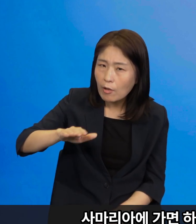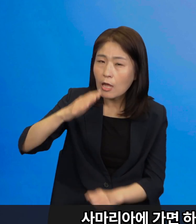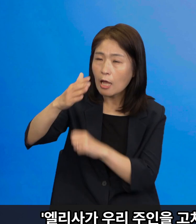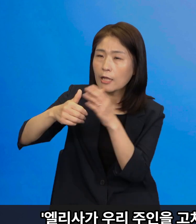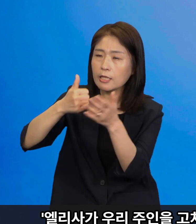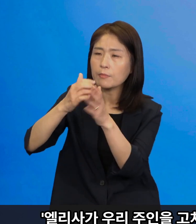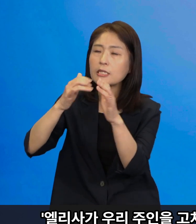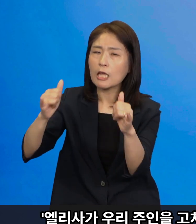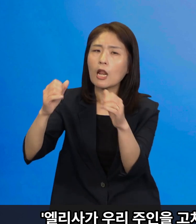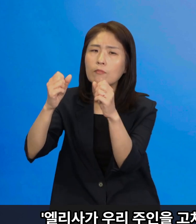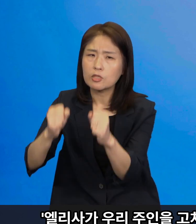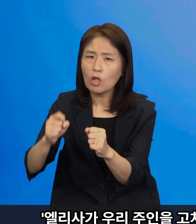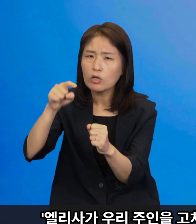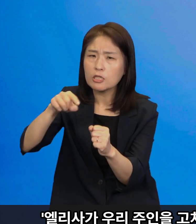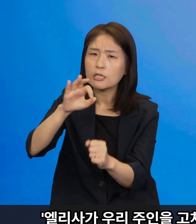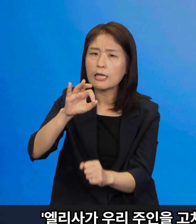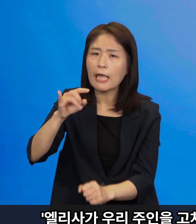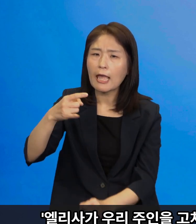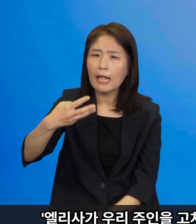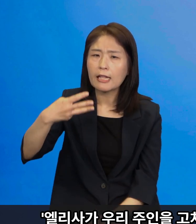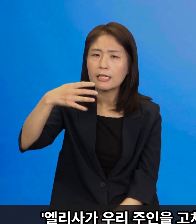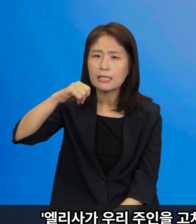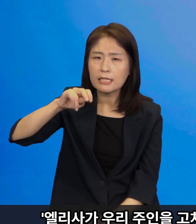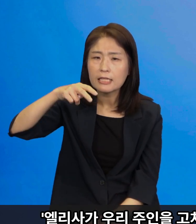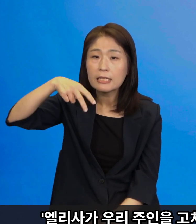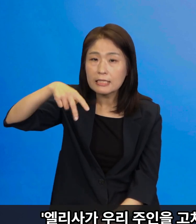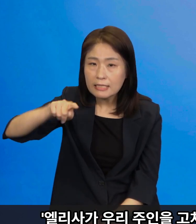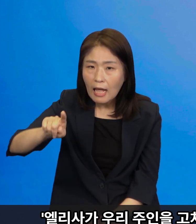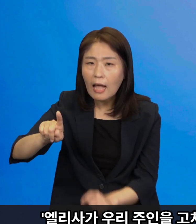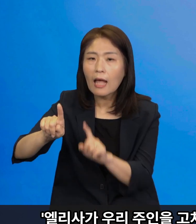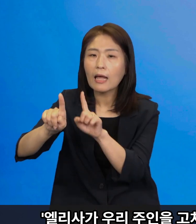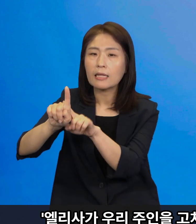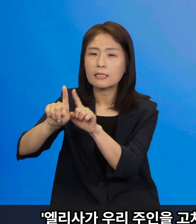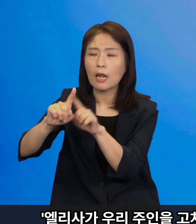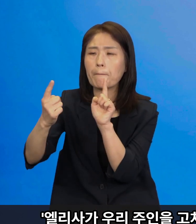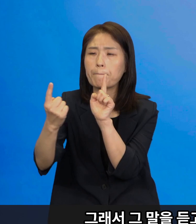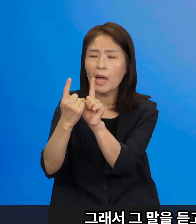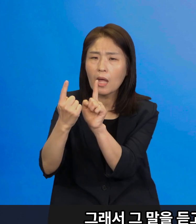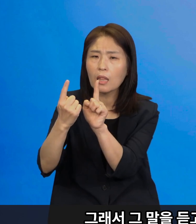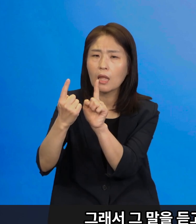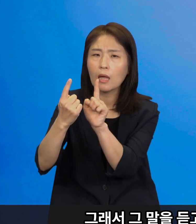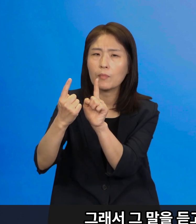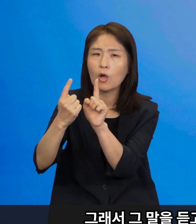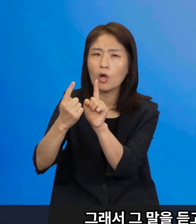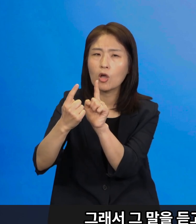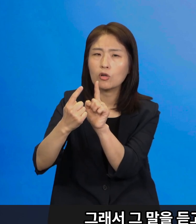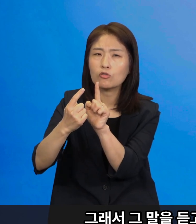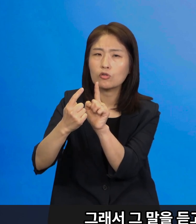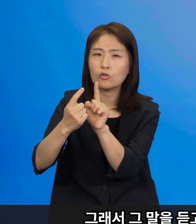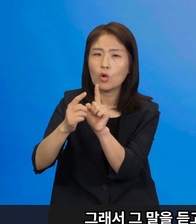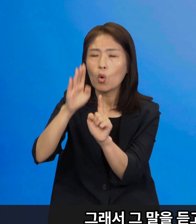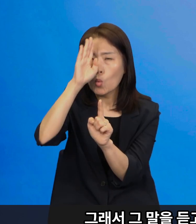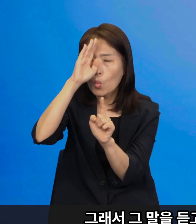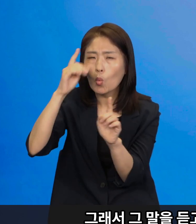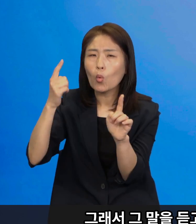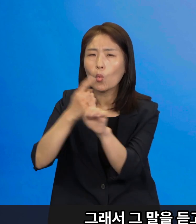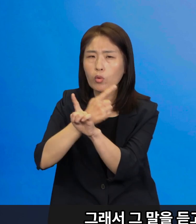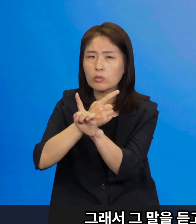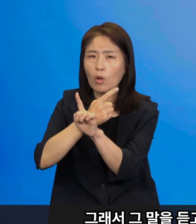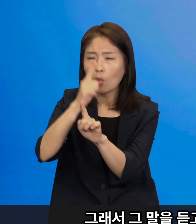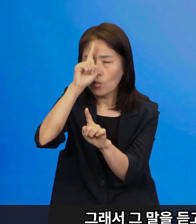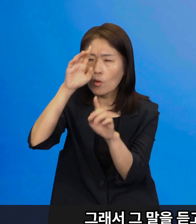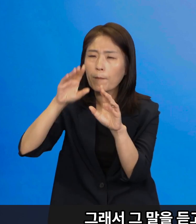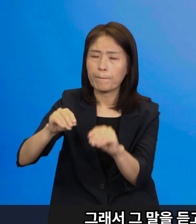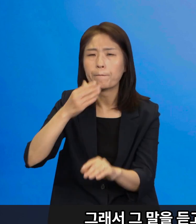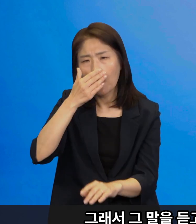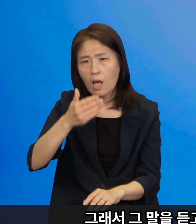엘리사죠. 엘리사가 우리 주인을 고쳐주실 겁니다 라고 얘기를 하는 거예요. 그래서 그 말을 듣고 정말 가서 병을 고침